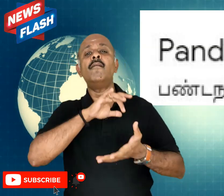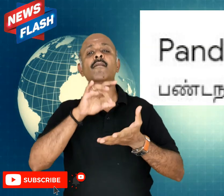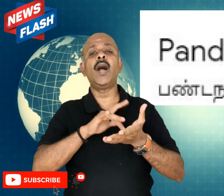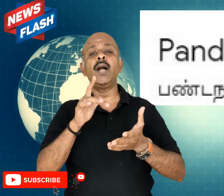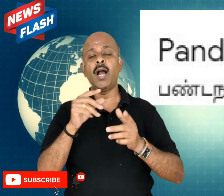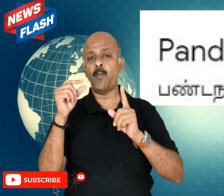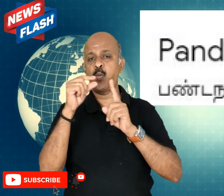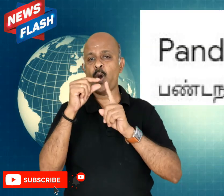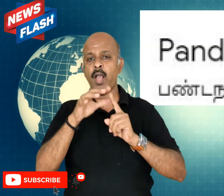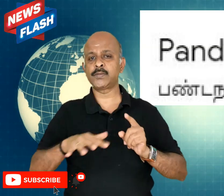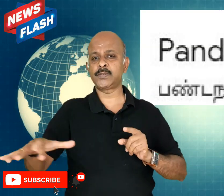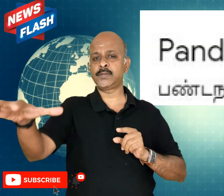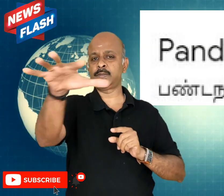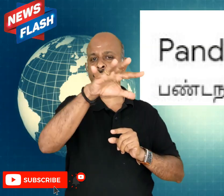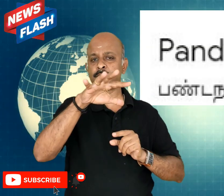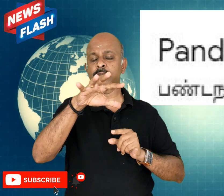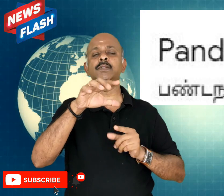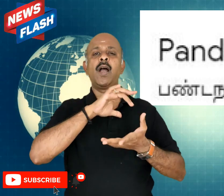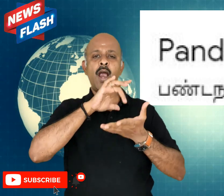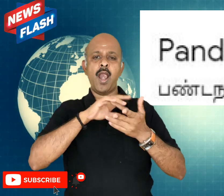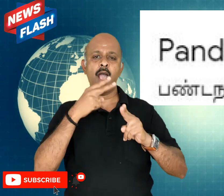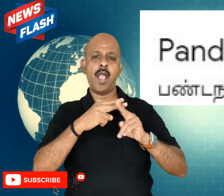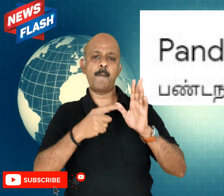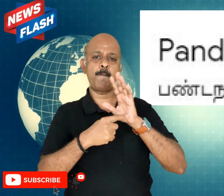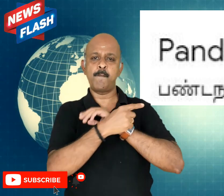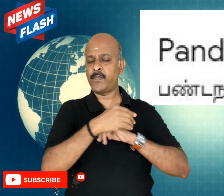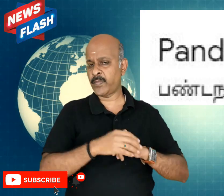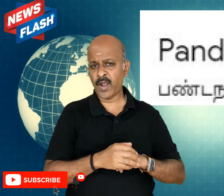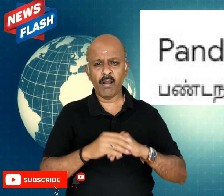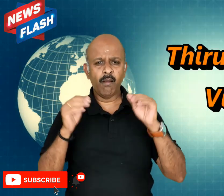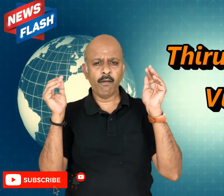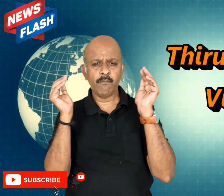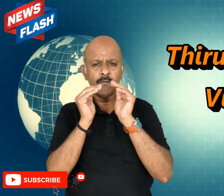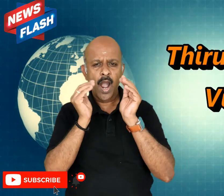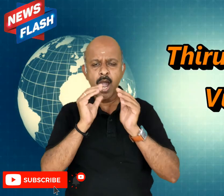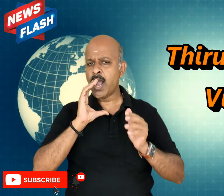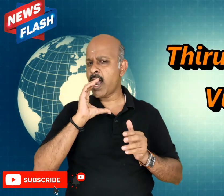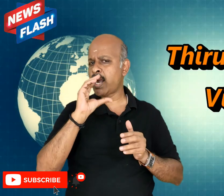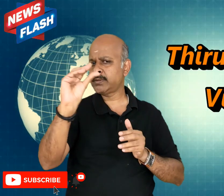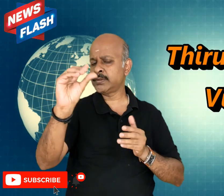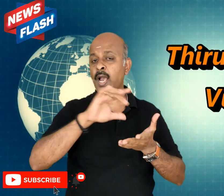இன் பந்தநல்லூர் அட் த வில்லேஜ் ஆஃப் திருமாந்துரை